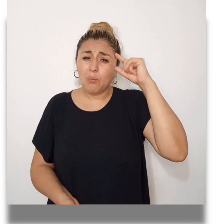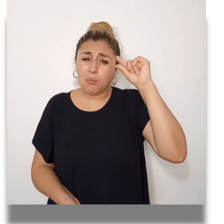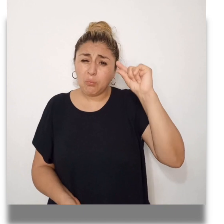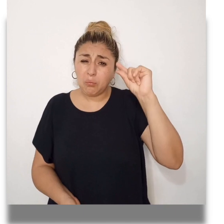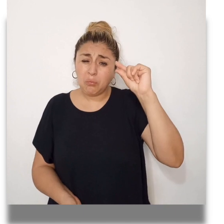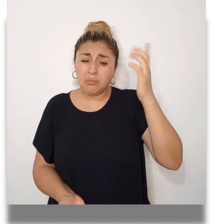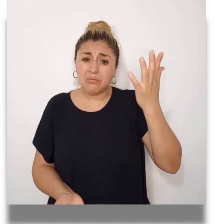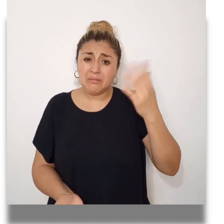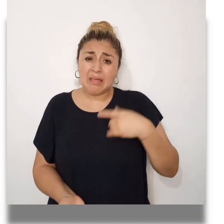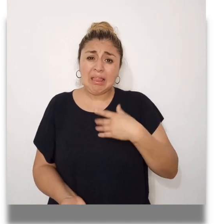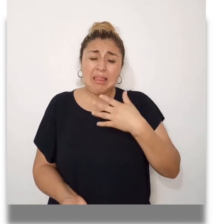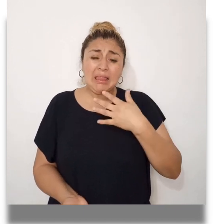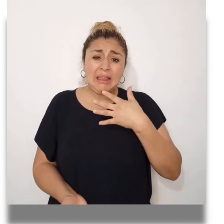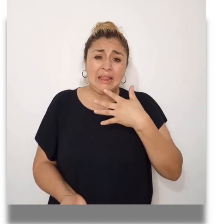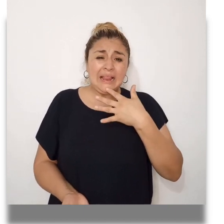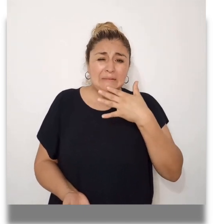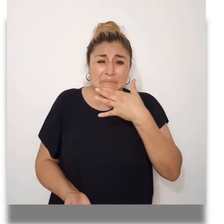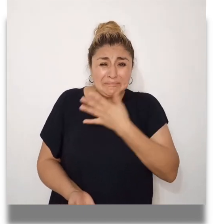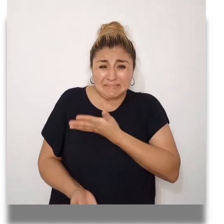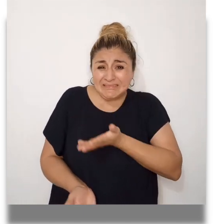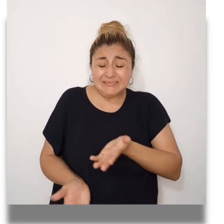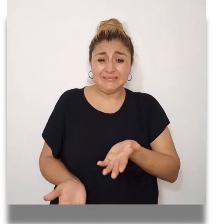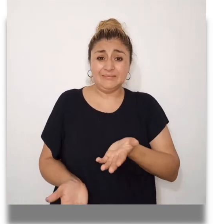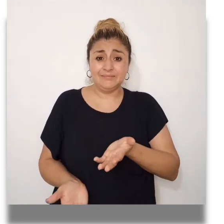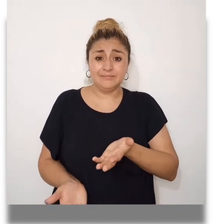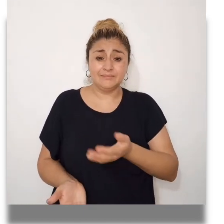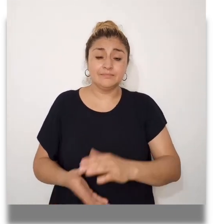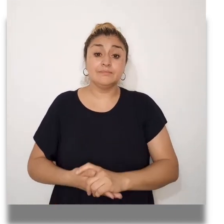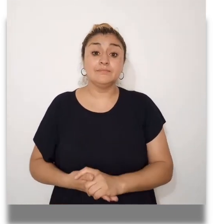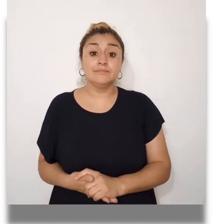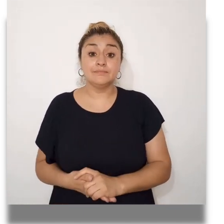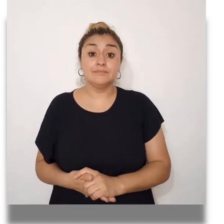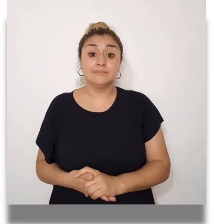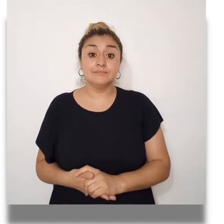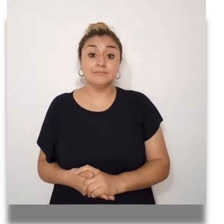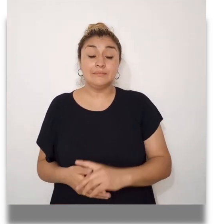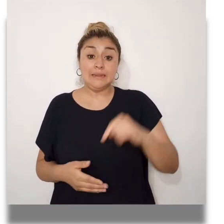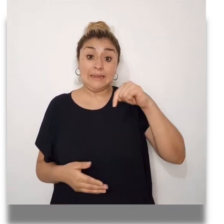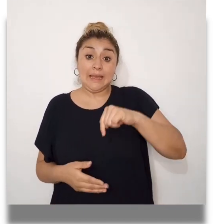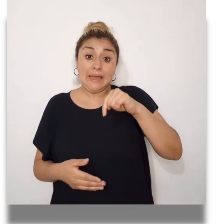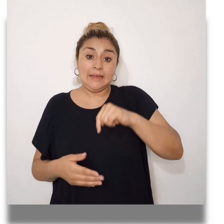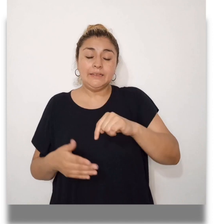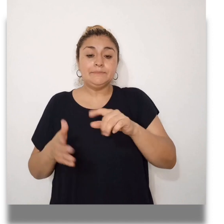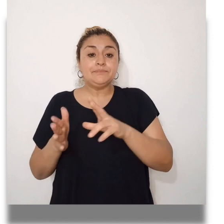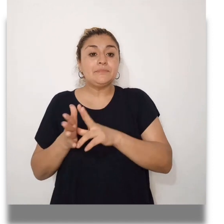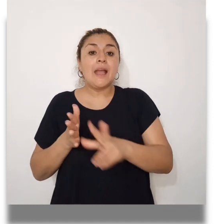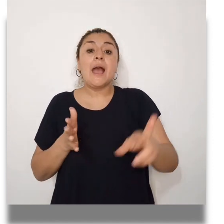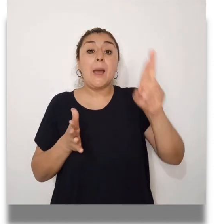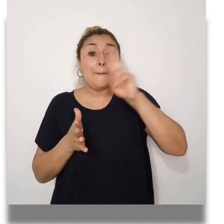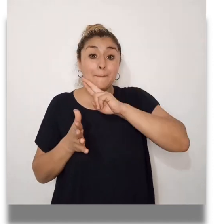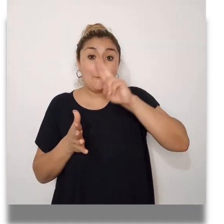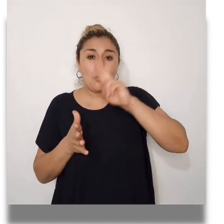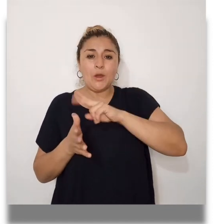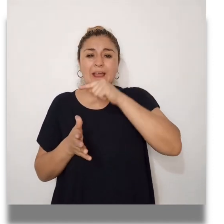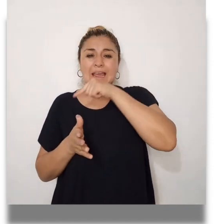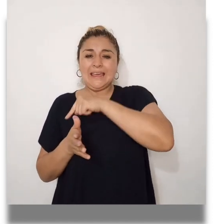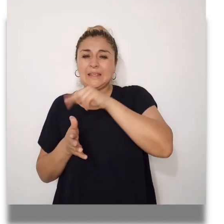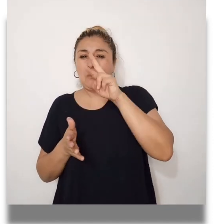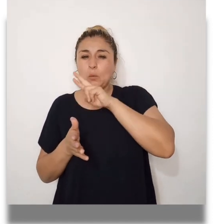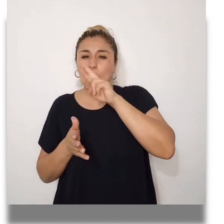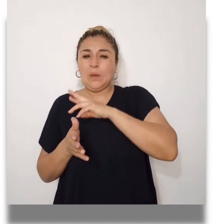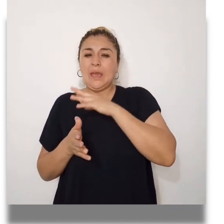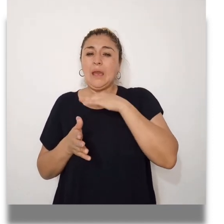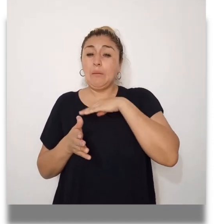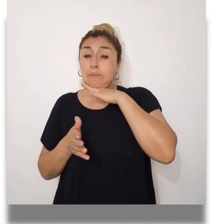dit au passant. La mujer insensata dice a los que pasan. Les